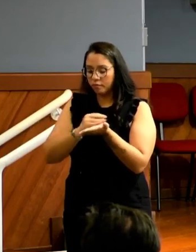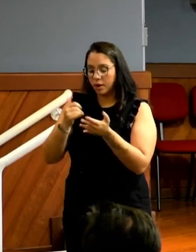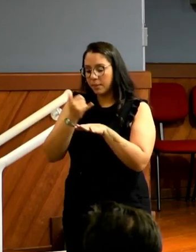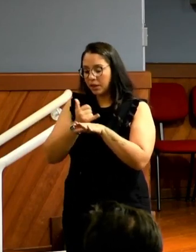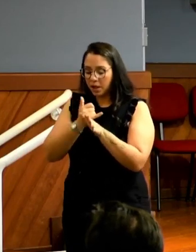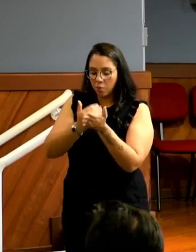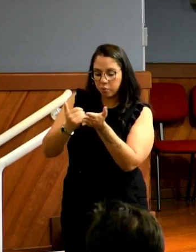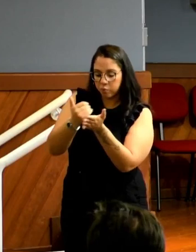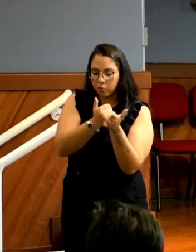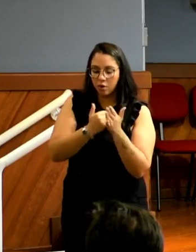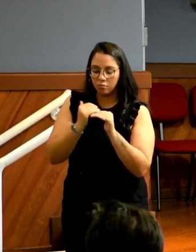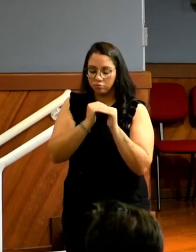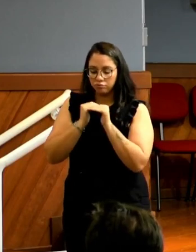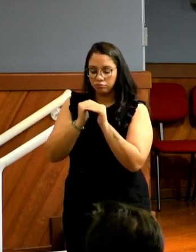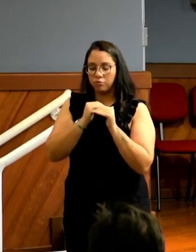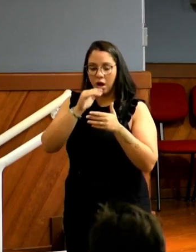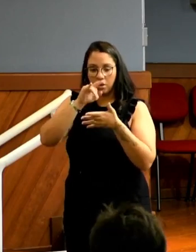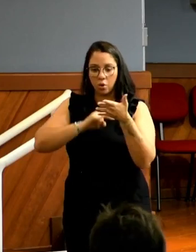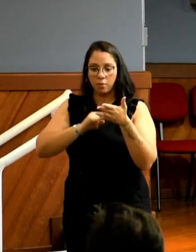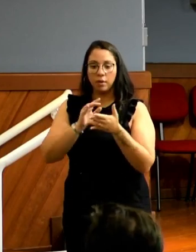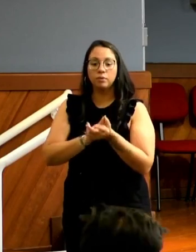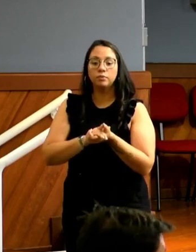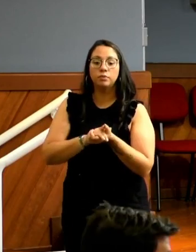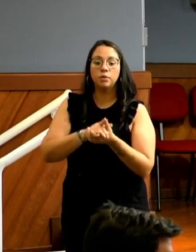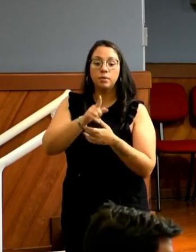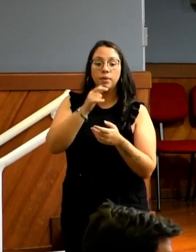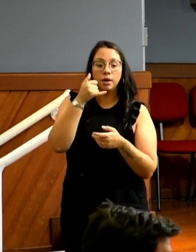e coisas do tipo, estabilização do documento.